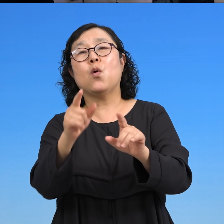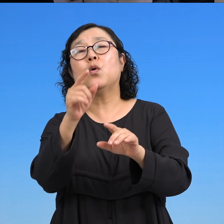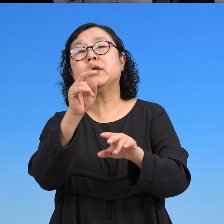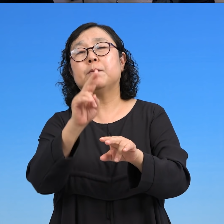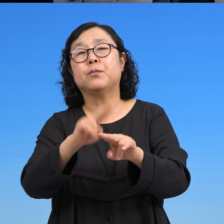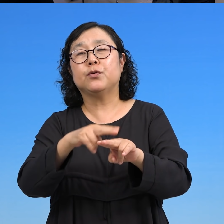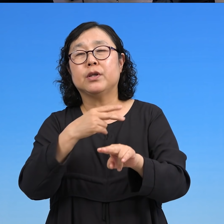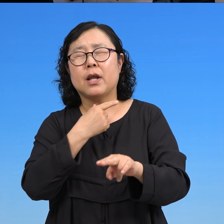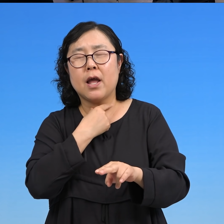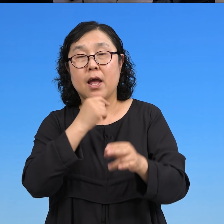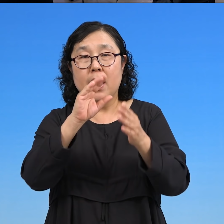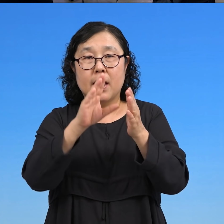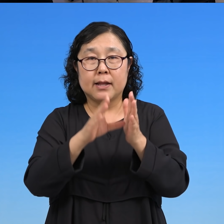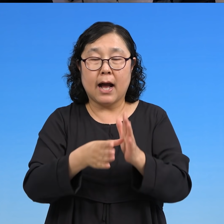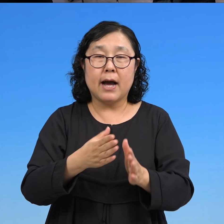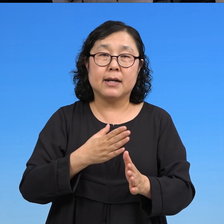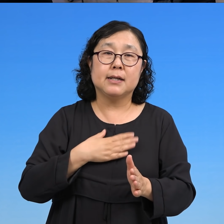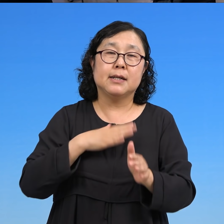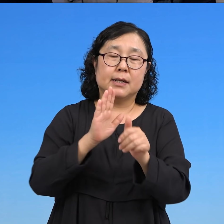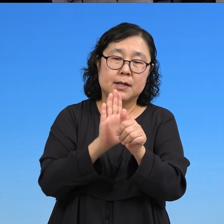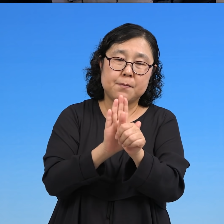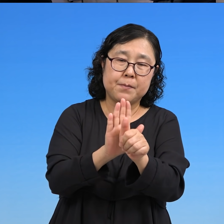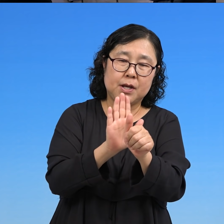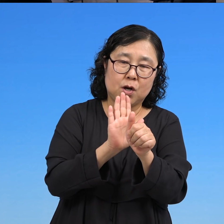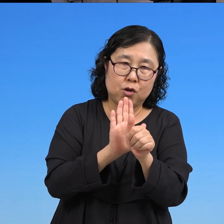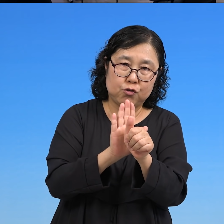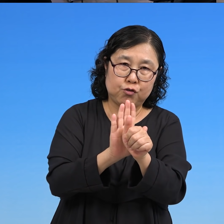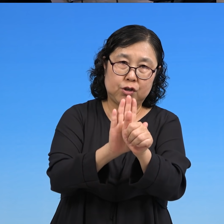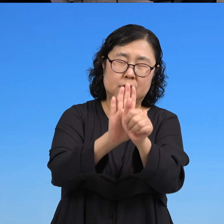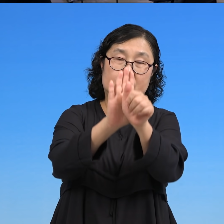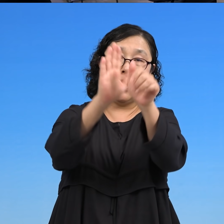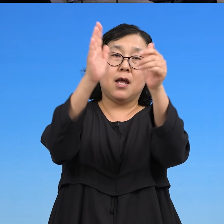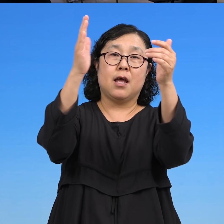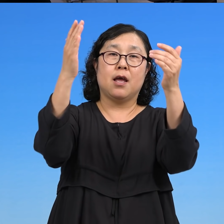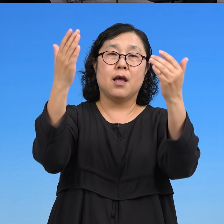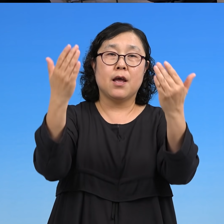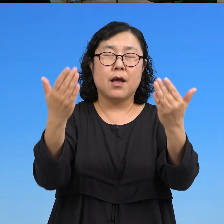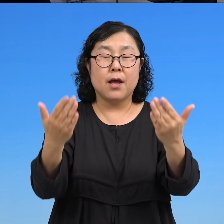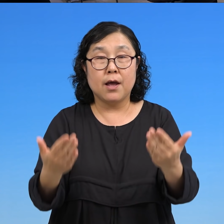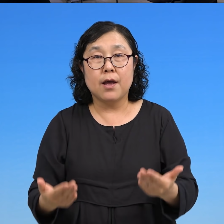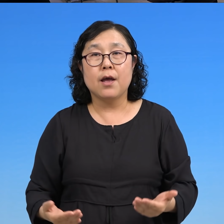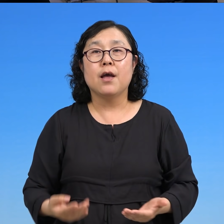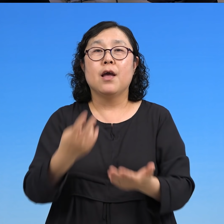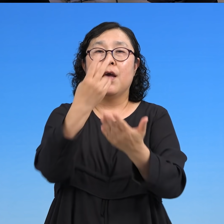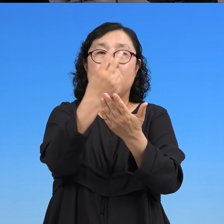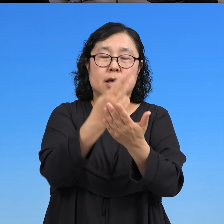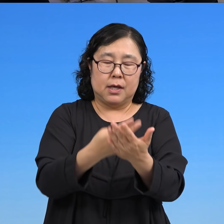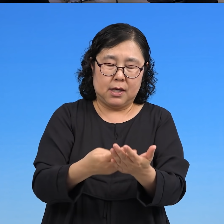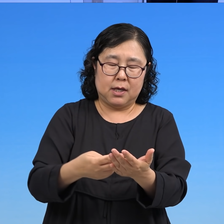매일처럼 주저앉고 싶을 때 나를 일어나